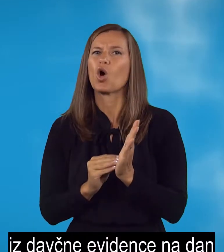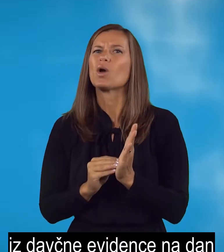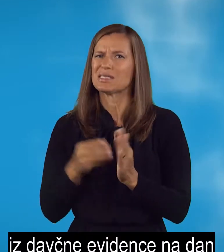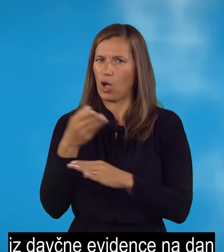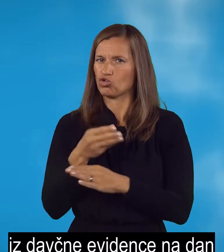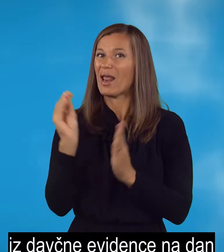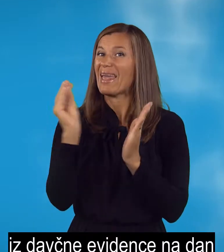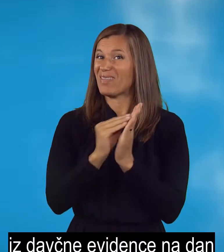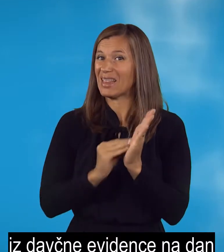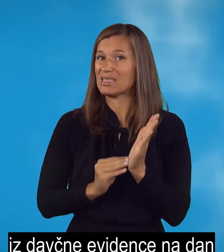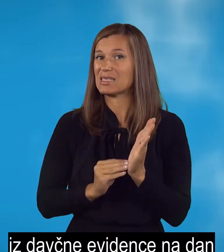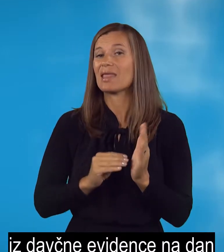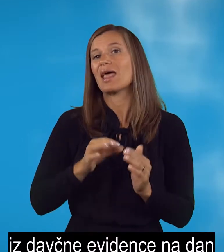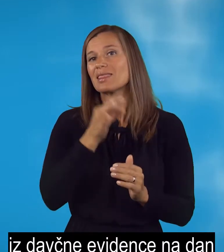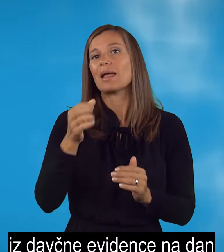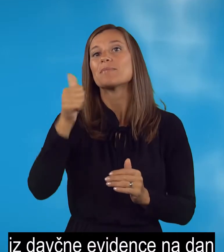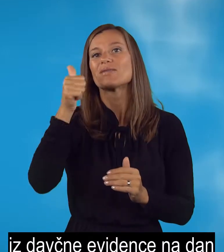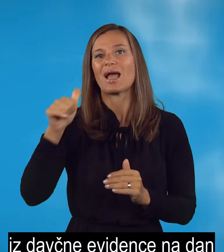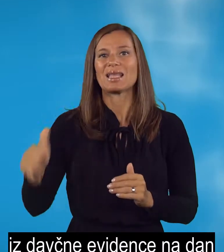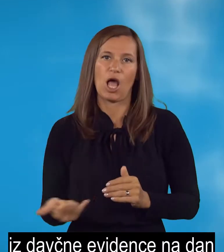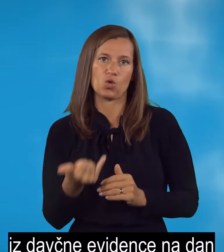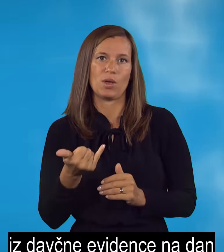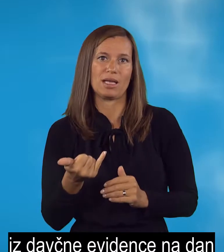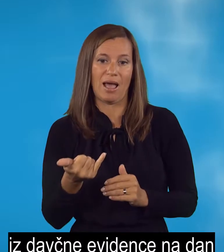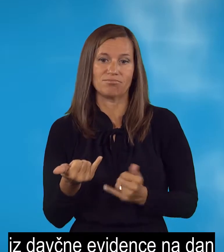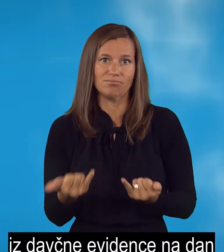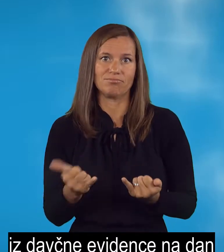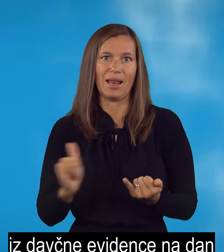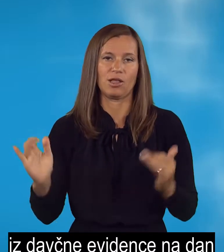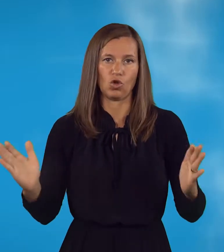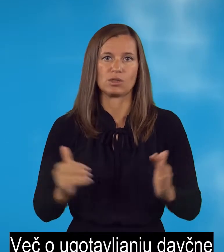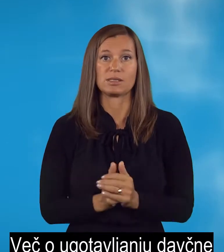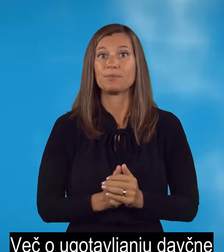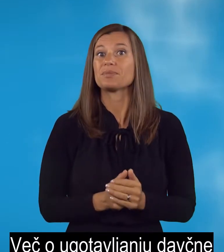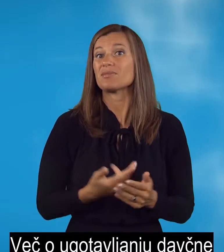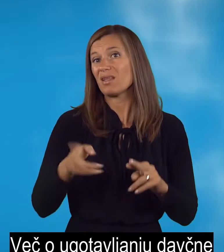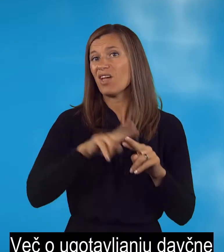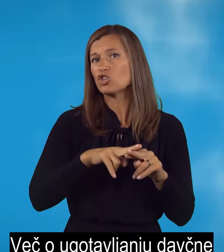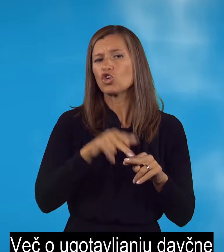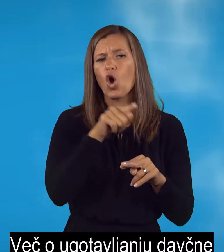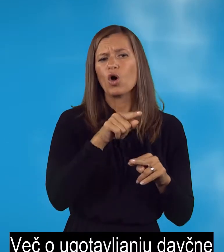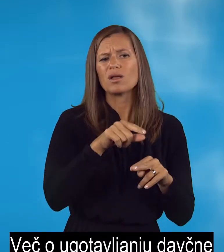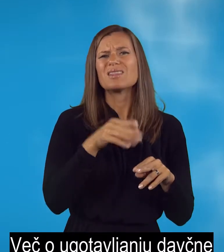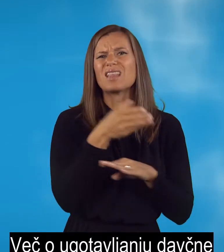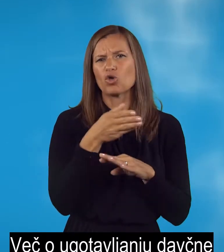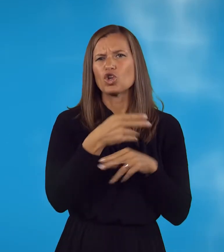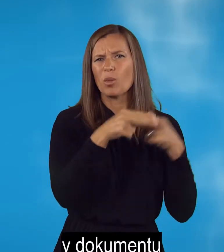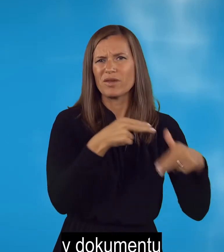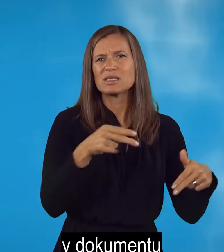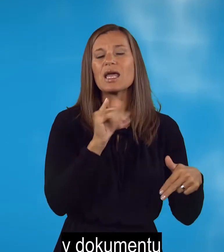dan 1. januarja tekočega leta. Več o ugotavljanju davčne obveznosti je objavljeno v